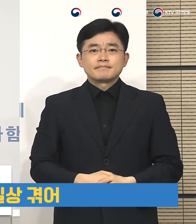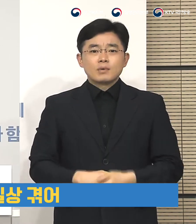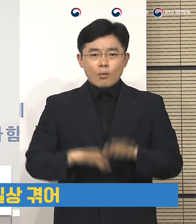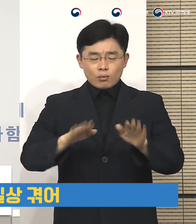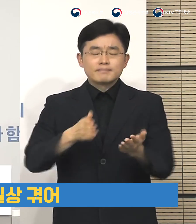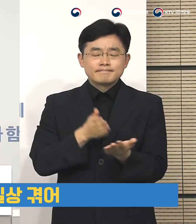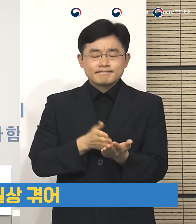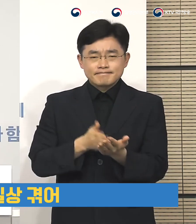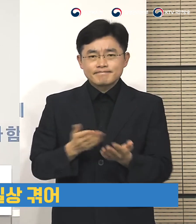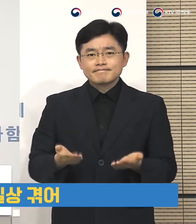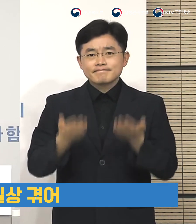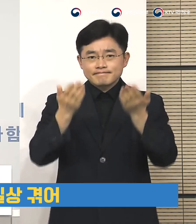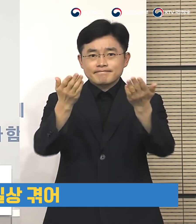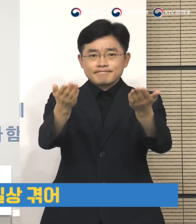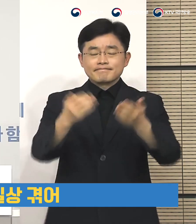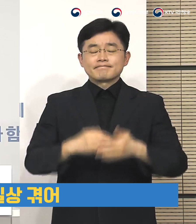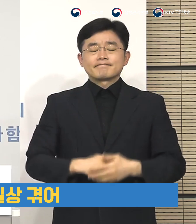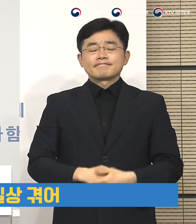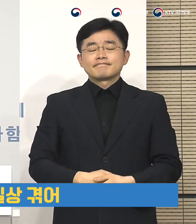브리핑을 시작하겠습니다.